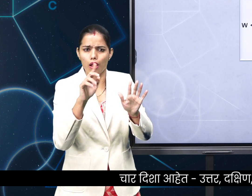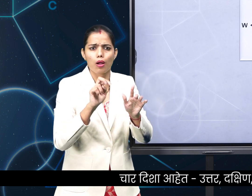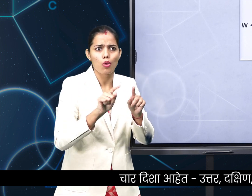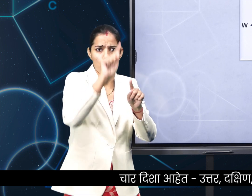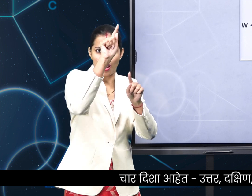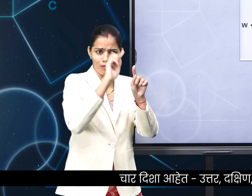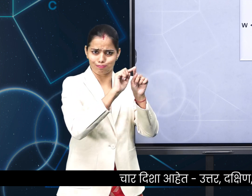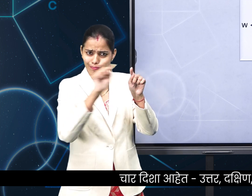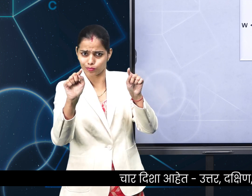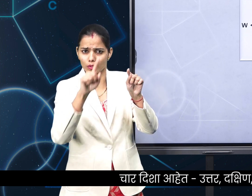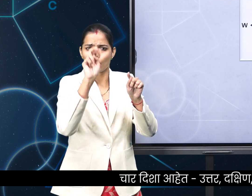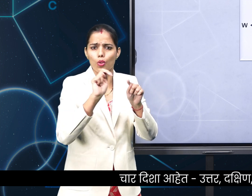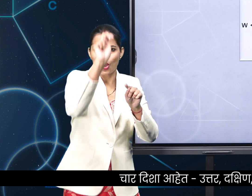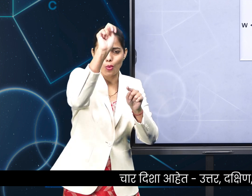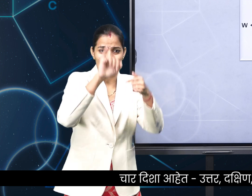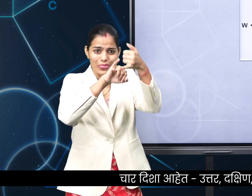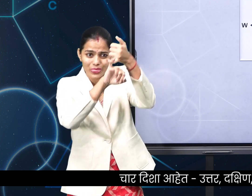दक्षिण, पूर्व आणि पश्चिम.